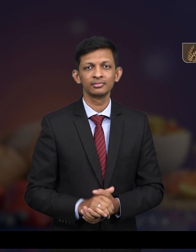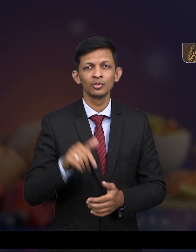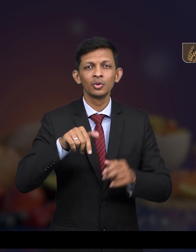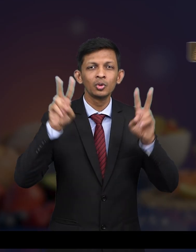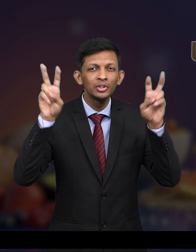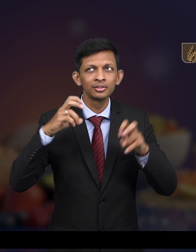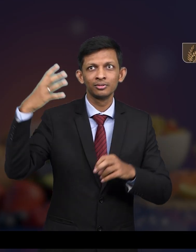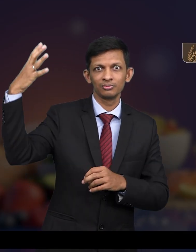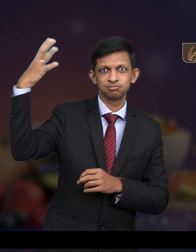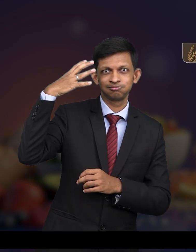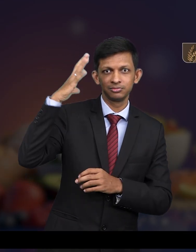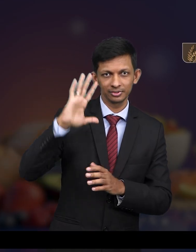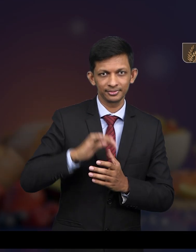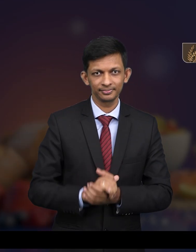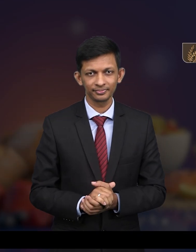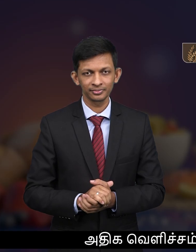ஒளி.